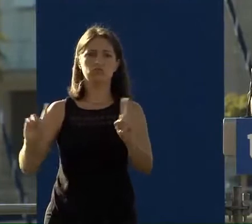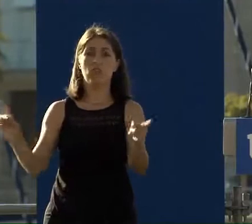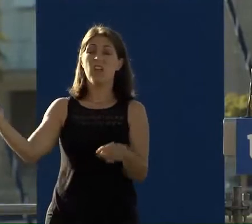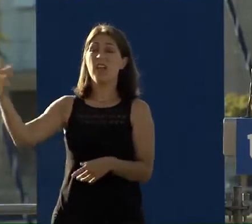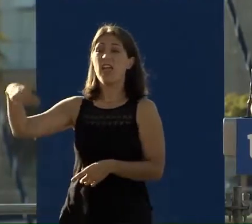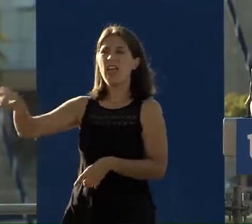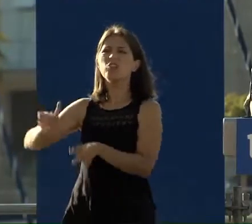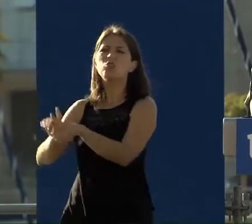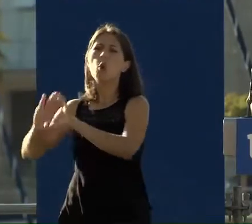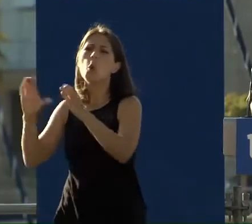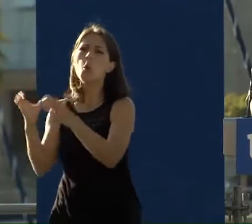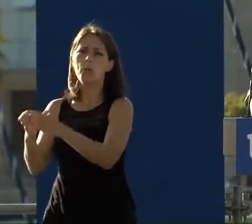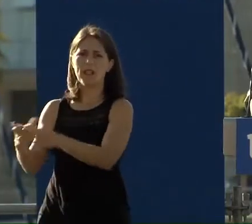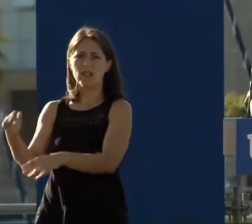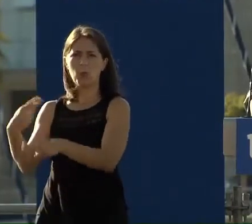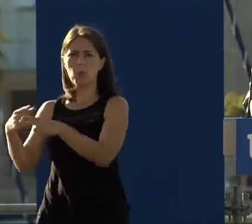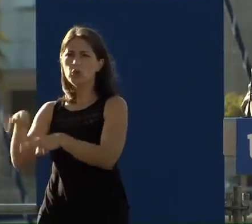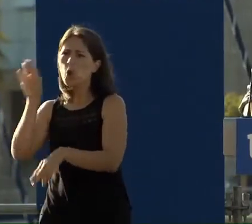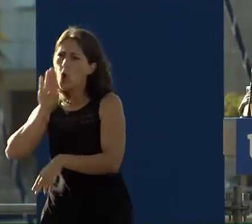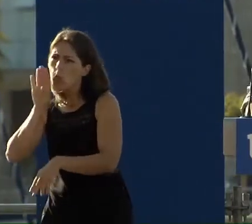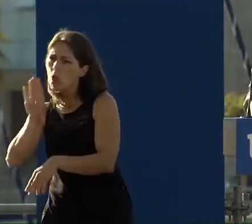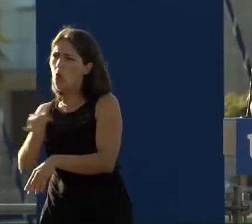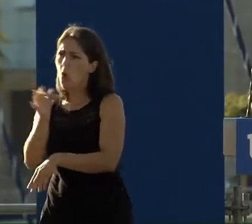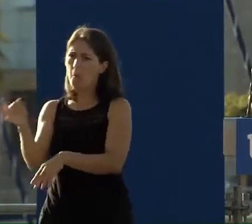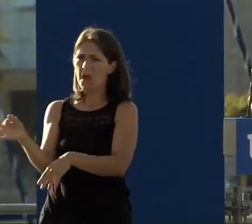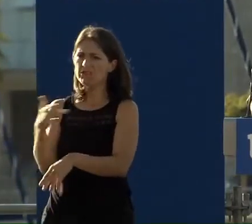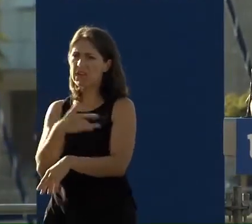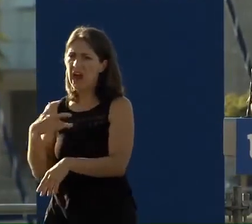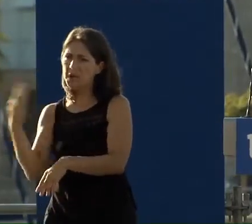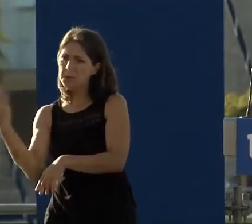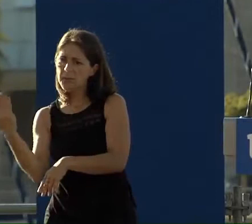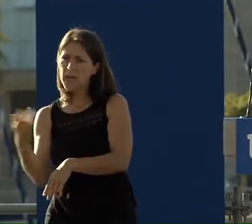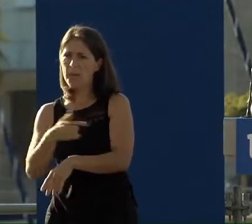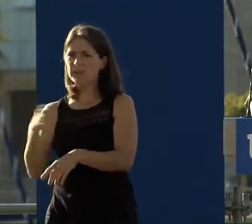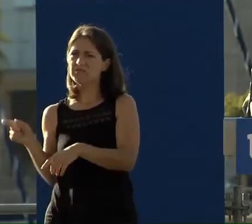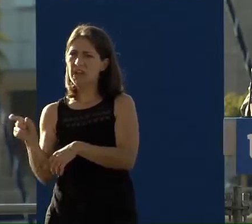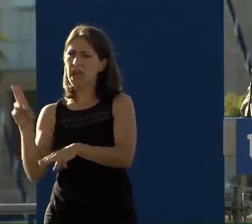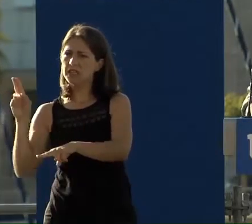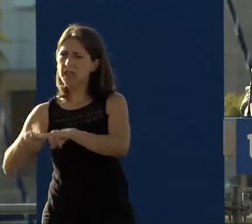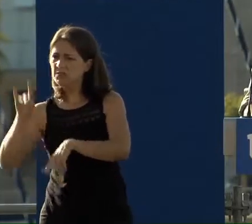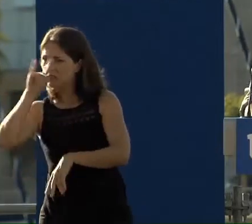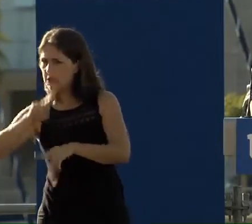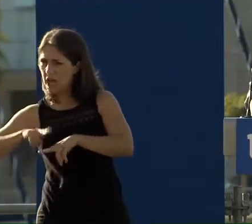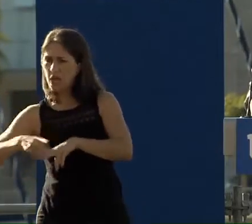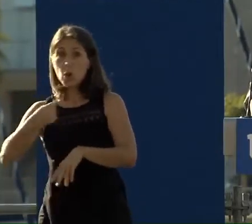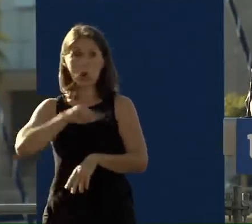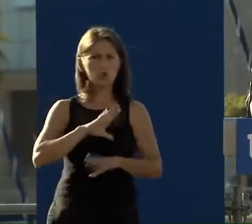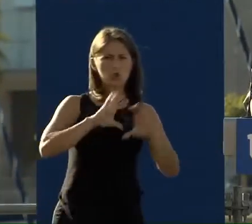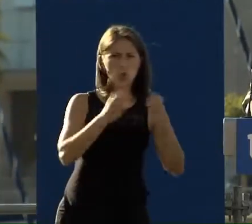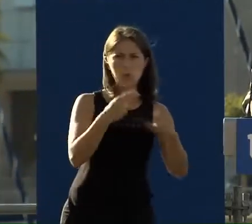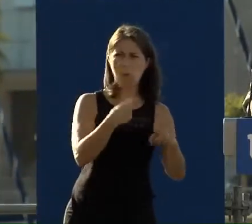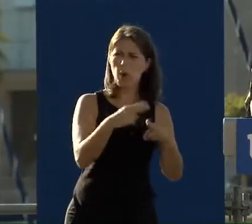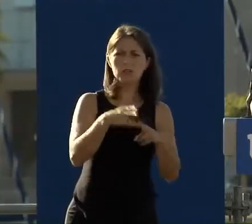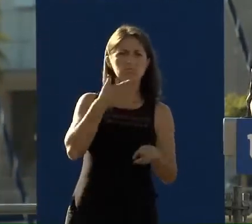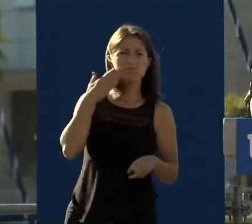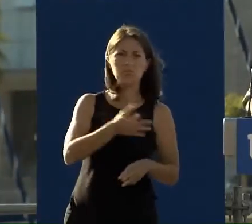o partido da corrupción. Eles son o partido das caixas B, das tarxetas black. Non somos o partido da decencia, somos a xente sinxela,